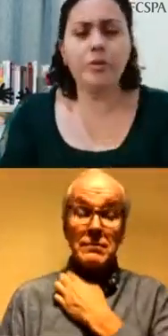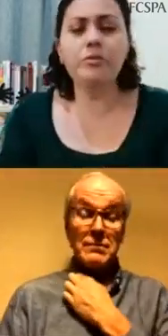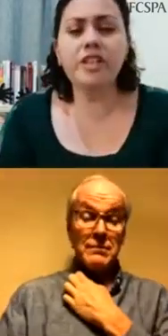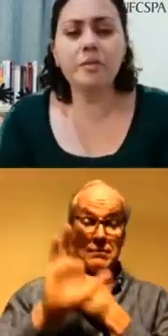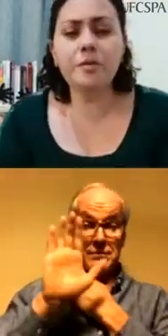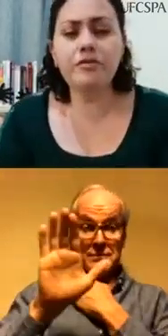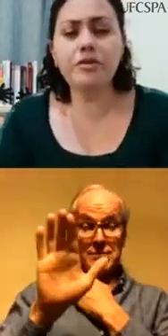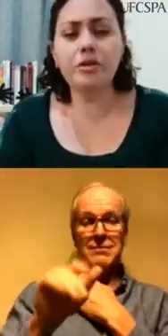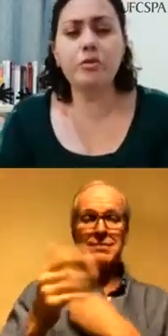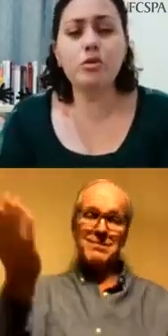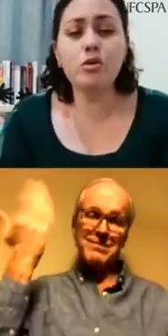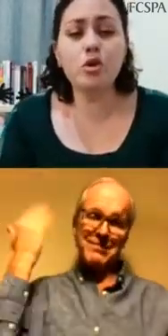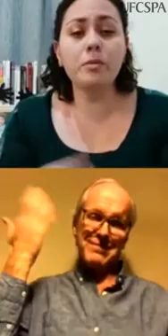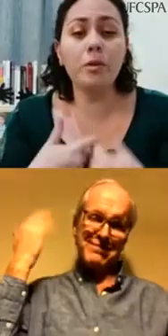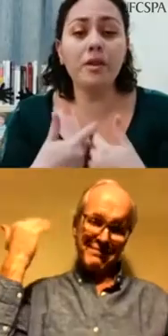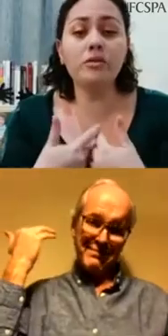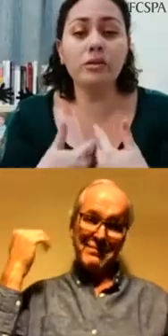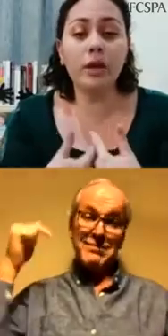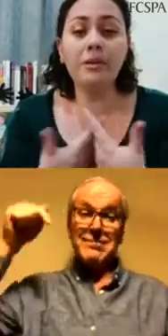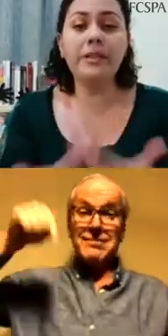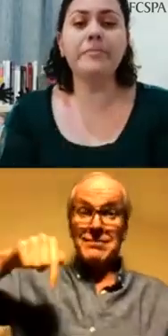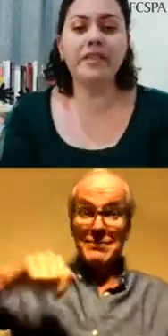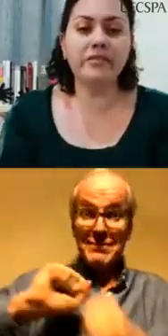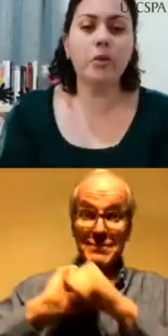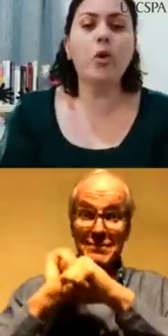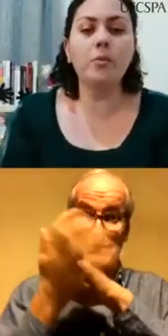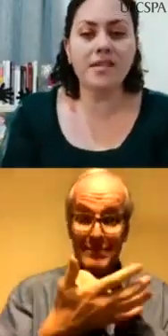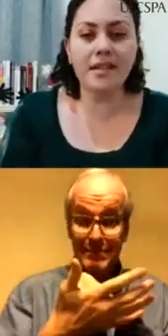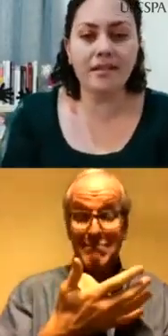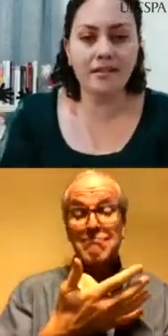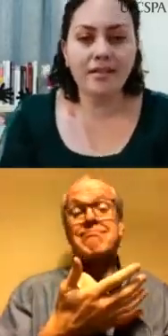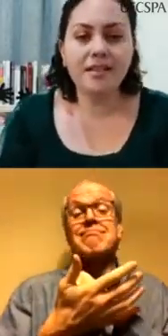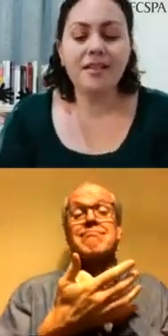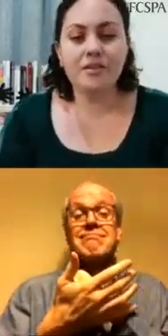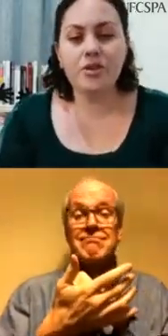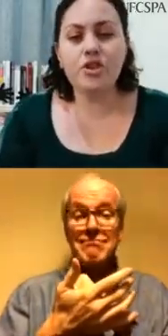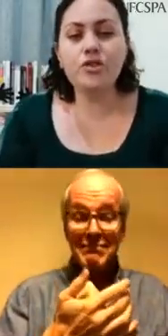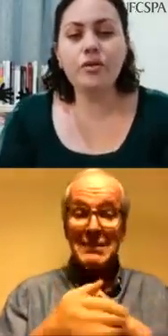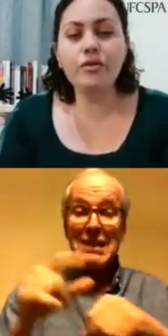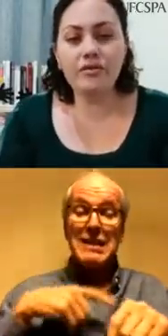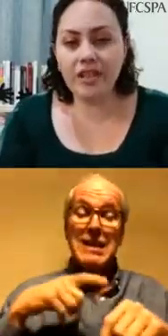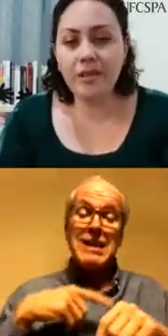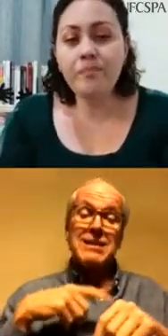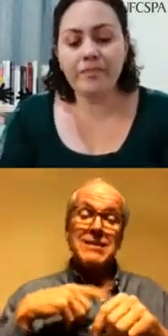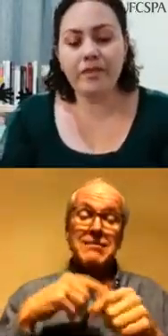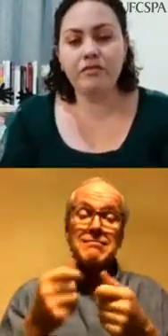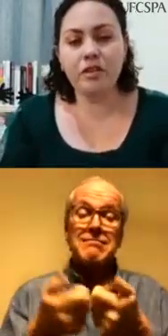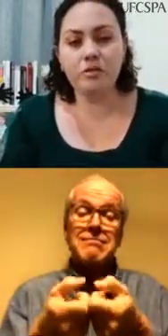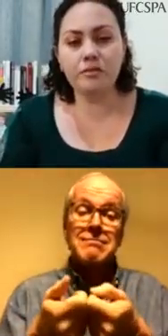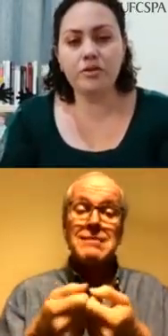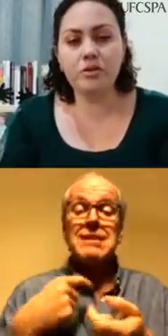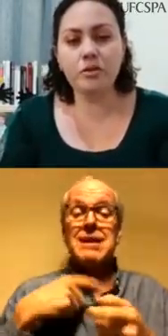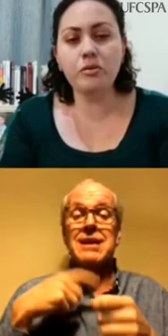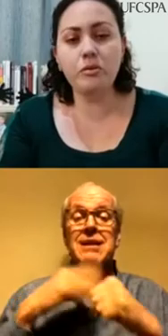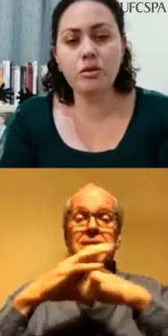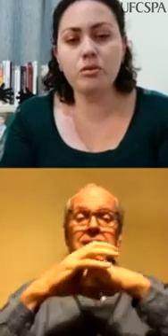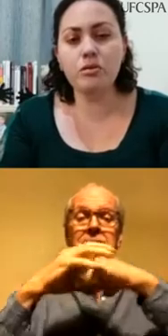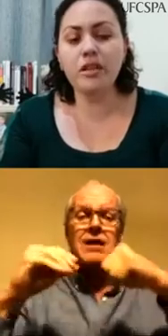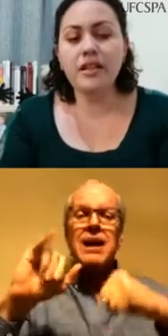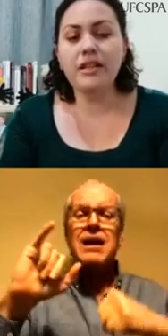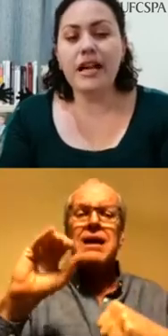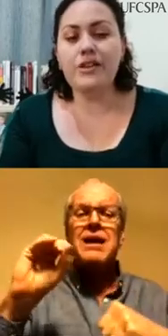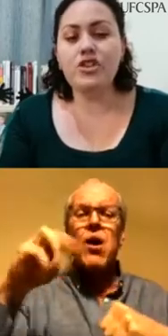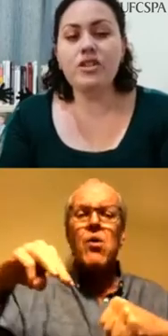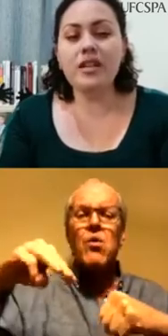Eu perguntei para o professor Augusto sobre o momento da pandemia, então, como está. Então, se a gente for ver, fala do professor